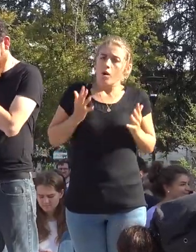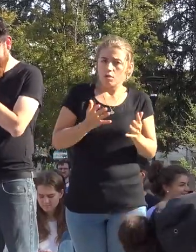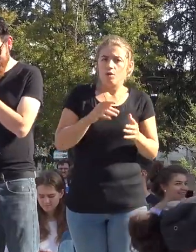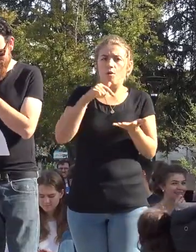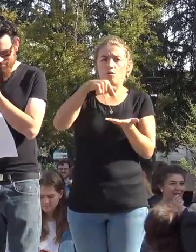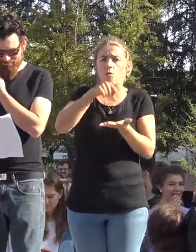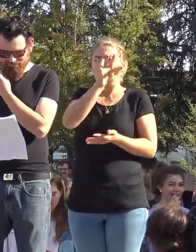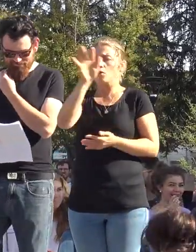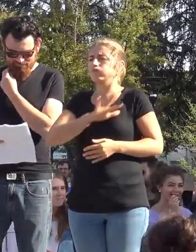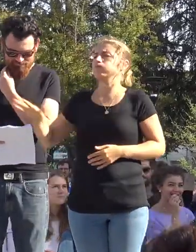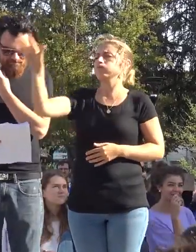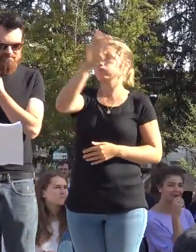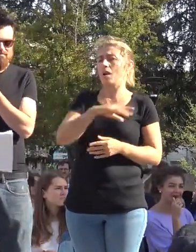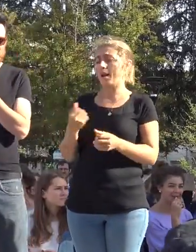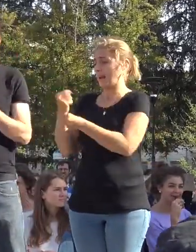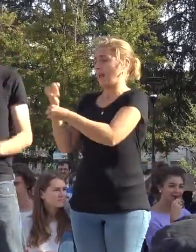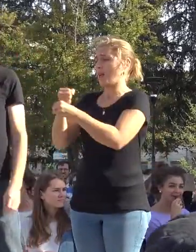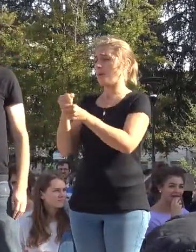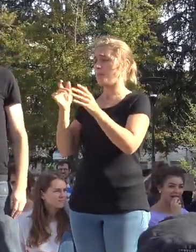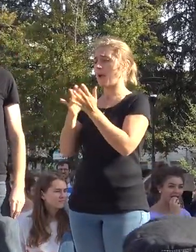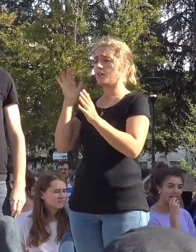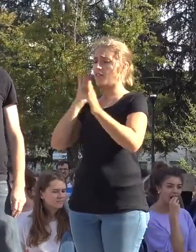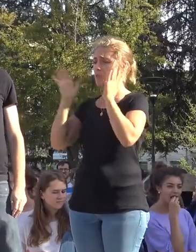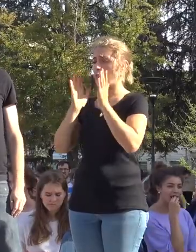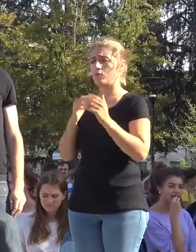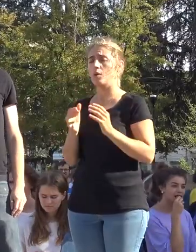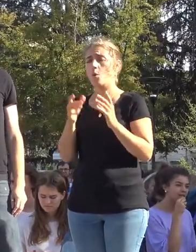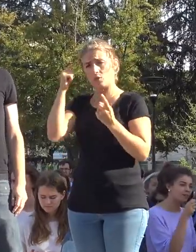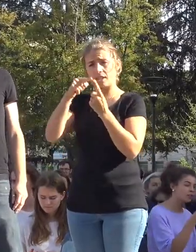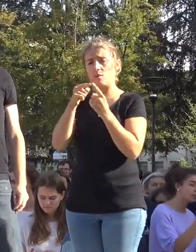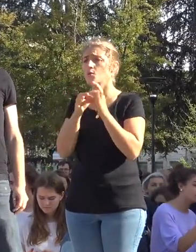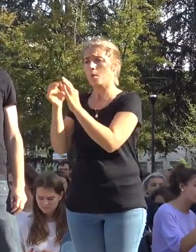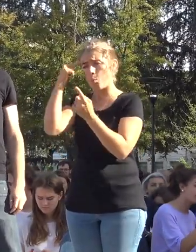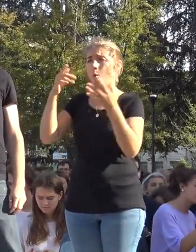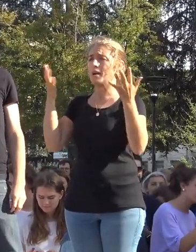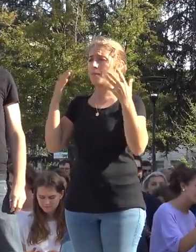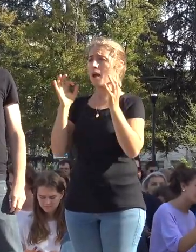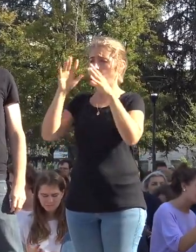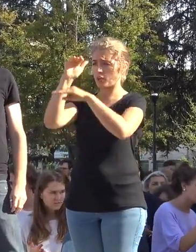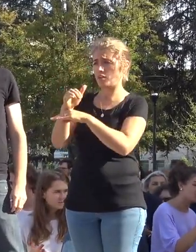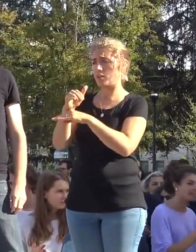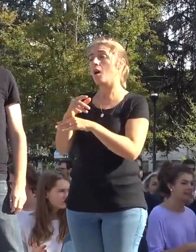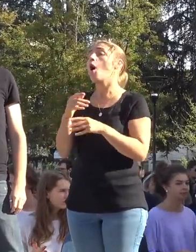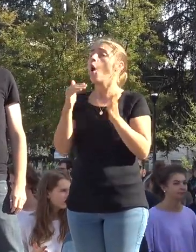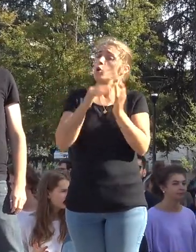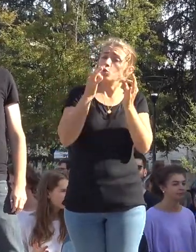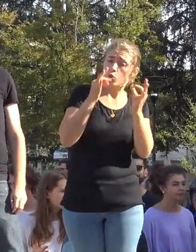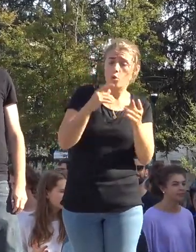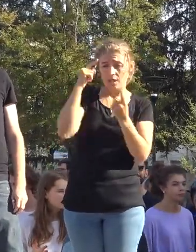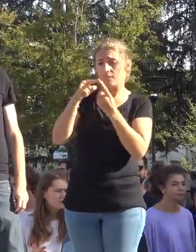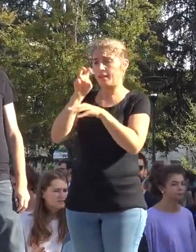France, les groupes Facebook naissent, Unis pour le climat, Il est encore temps, poursuivent la dynamique et l'inscrire dans le